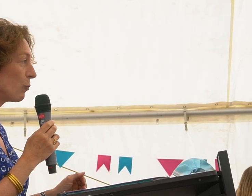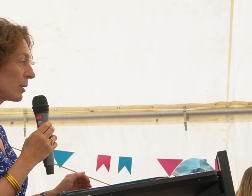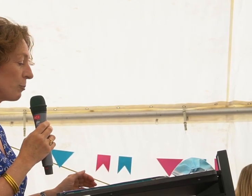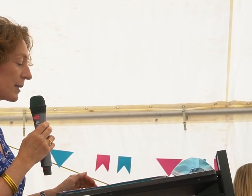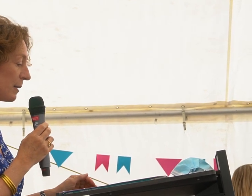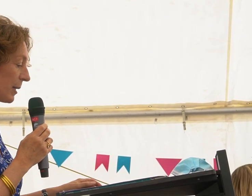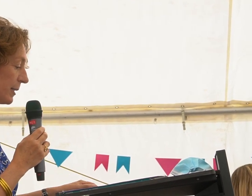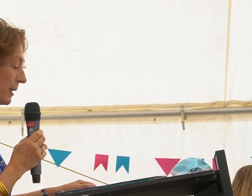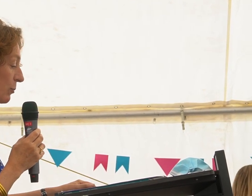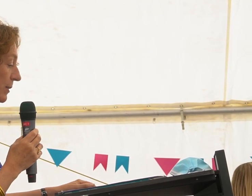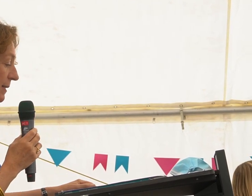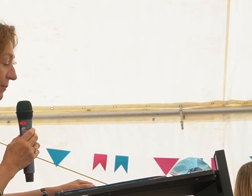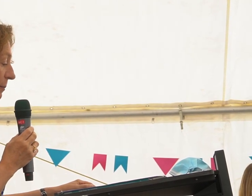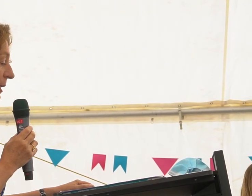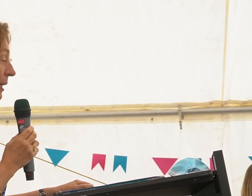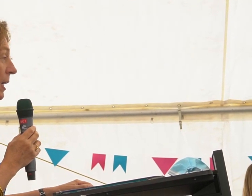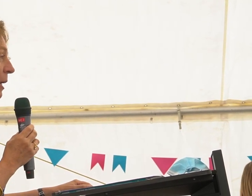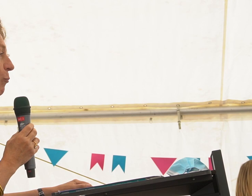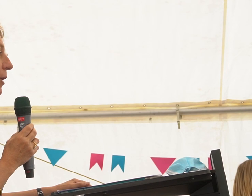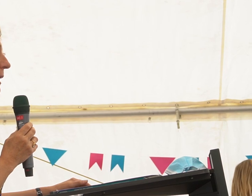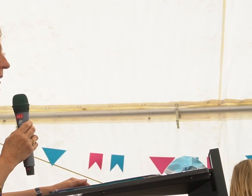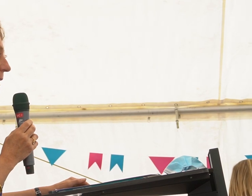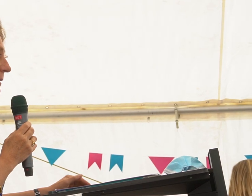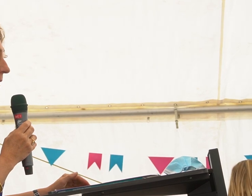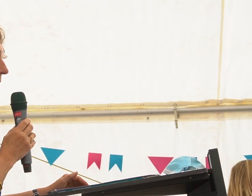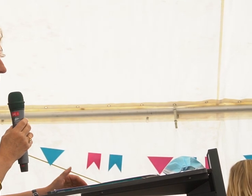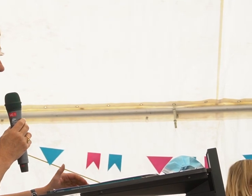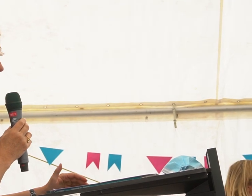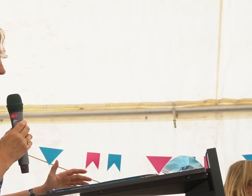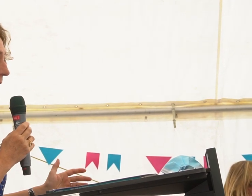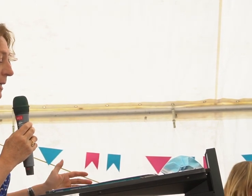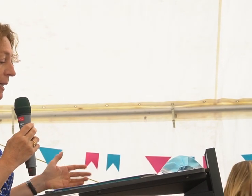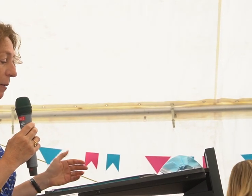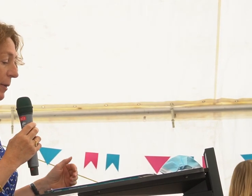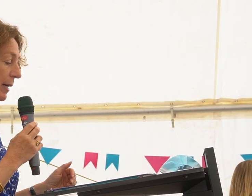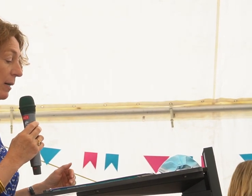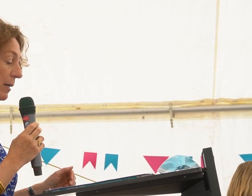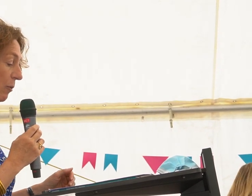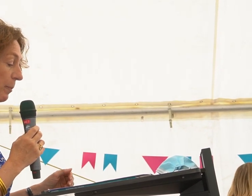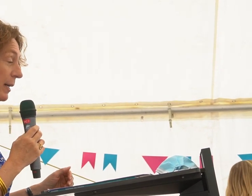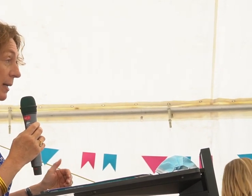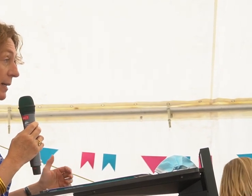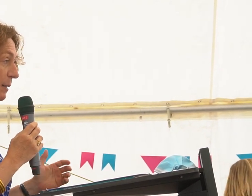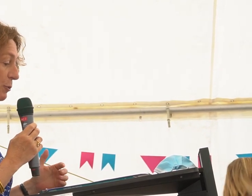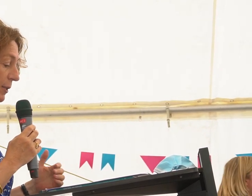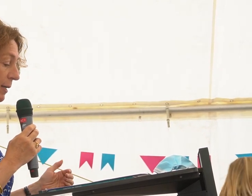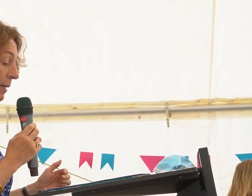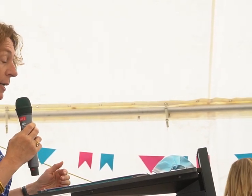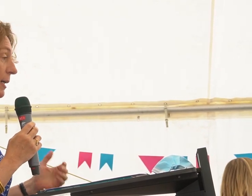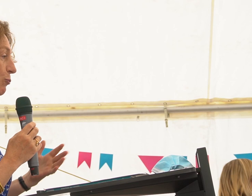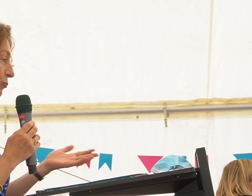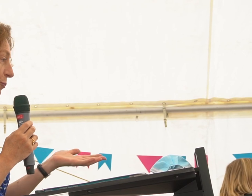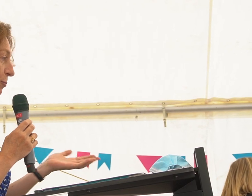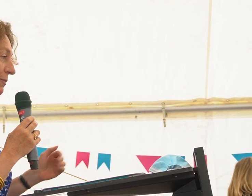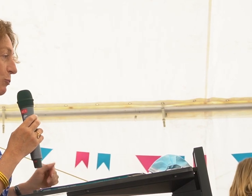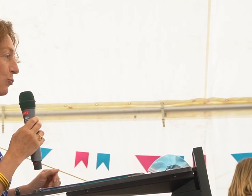la mémoire de Marcel Marlier aux côtés de sa famille. Pour elle, il a été un mari, un père, un grand-père exceptionnel.